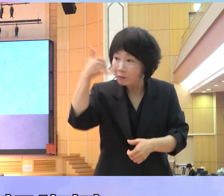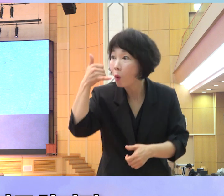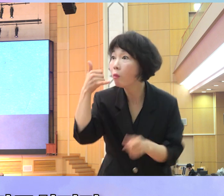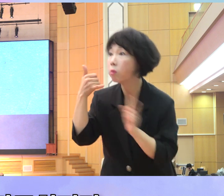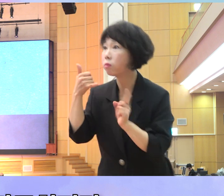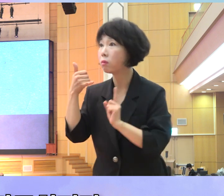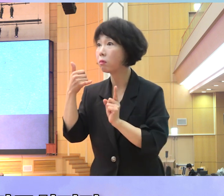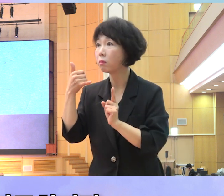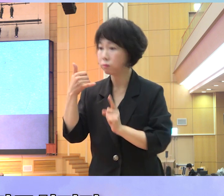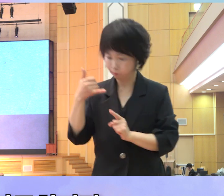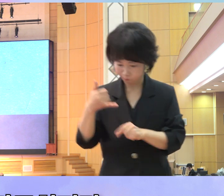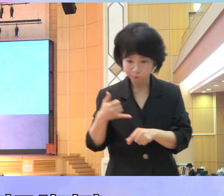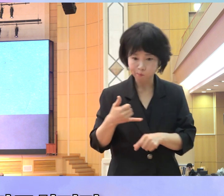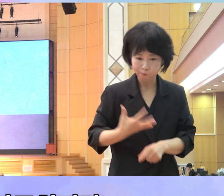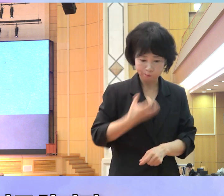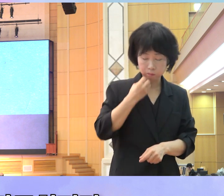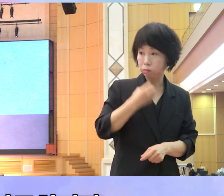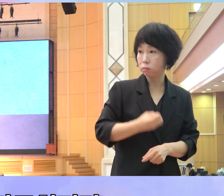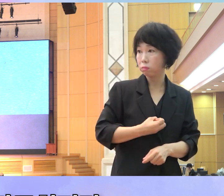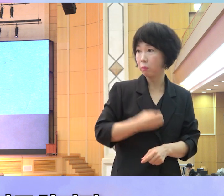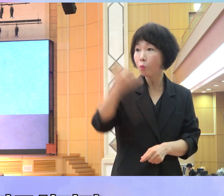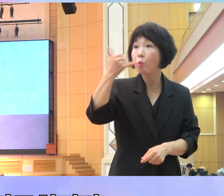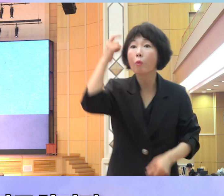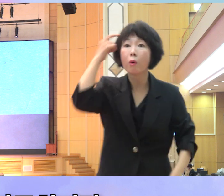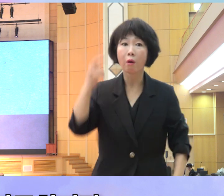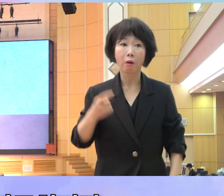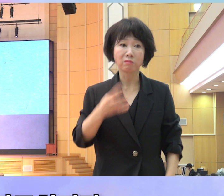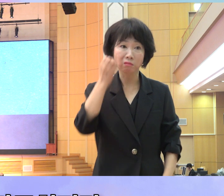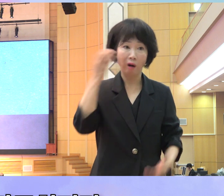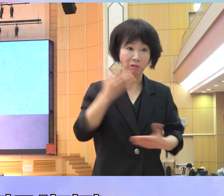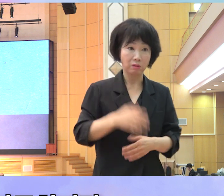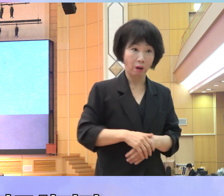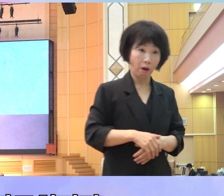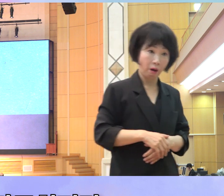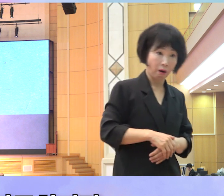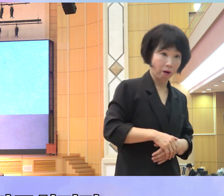지금 전화 올 시간이 아닌데? 이런 걸 생각한단 말이에요.